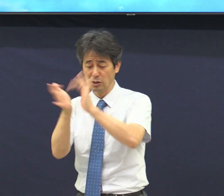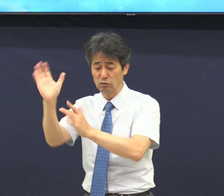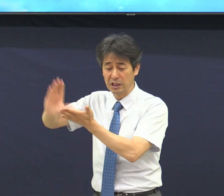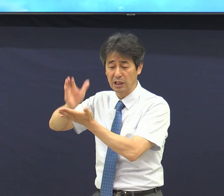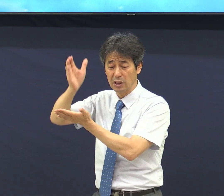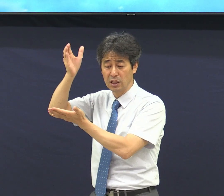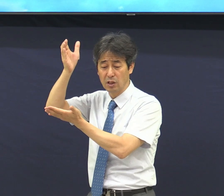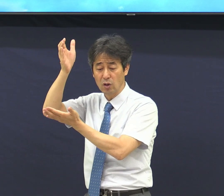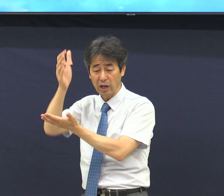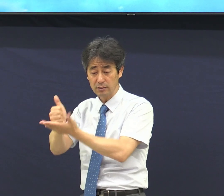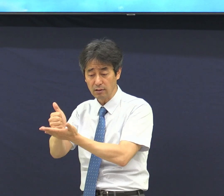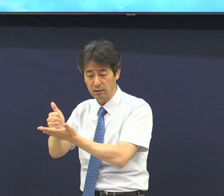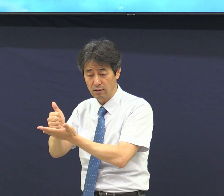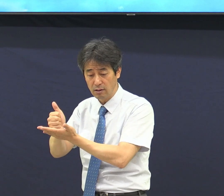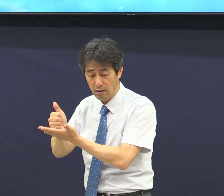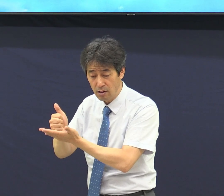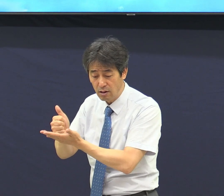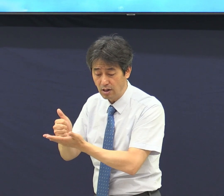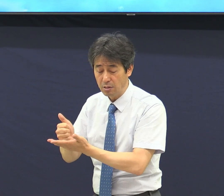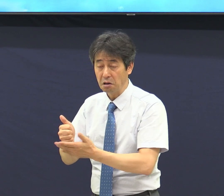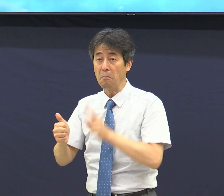그렇기 때문에 예수 그리스도